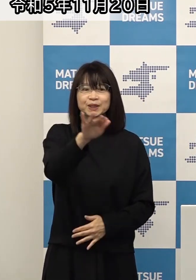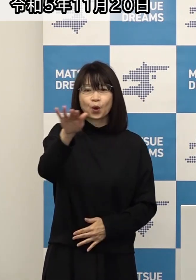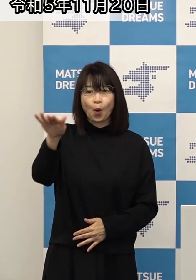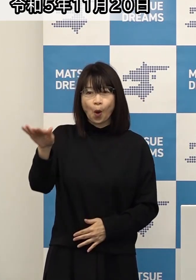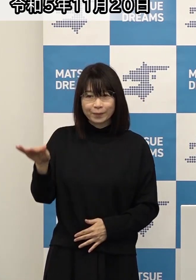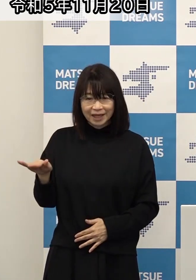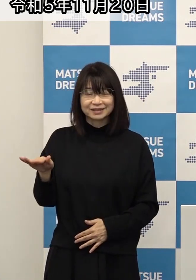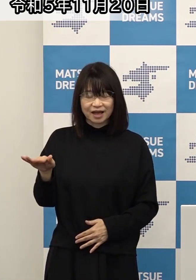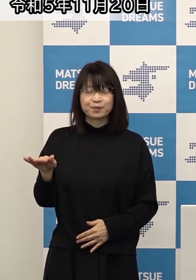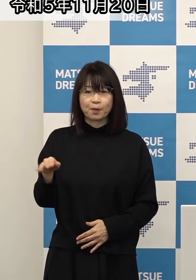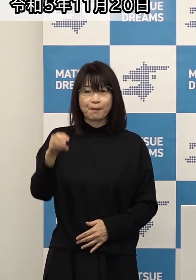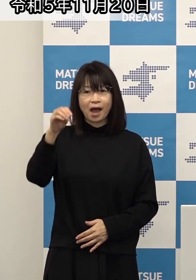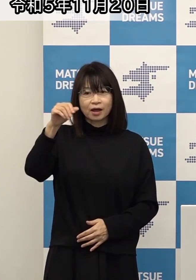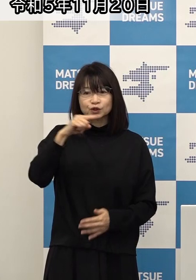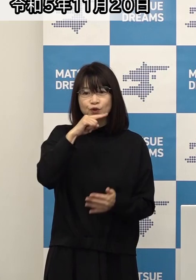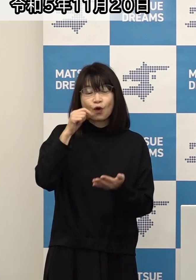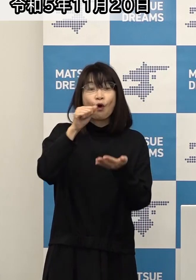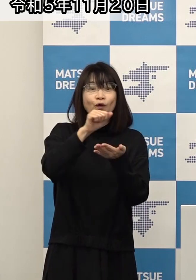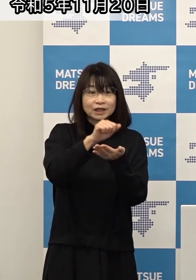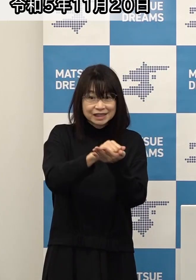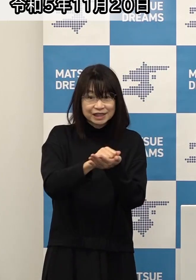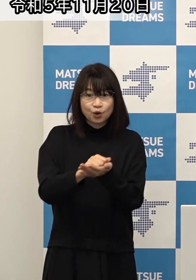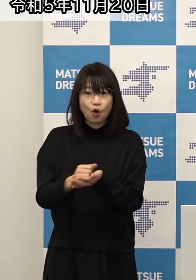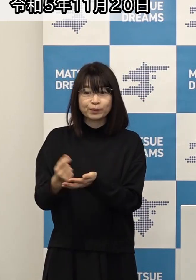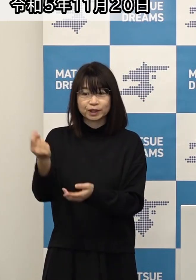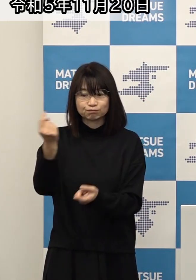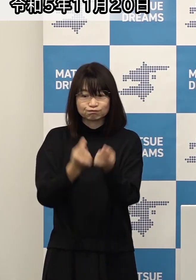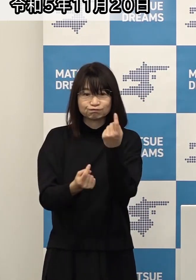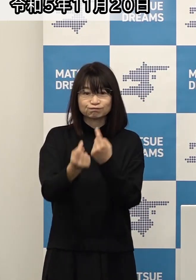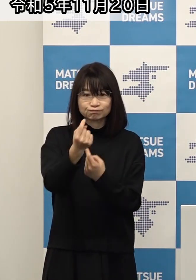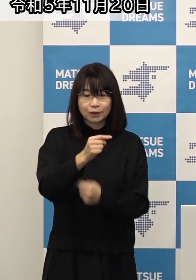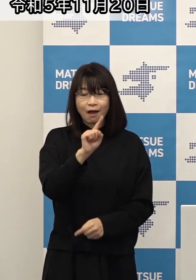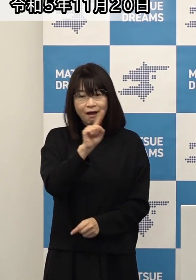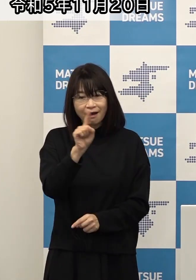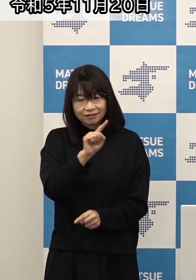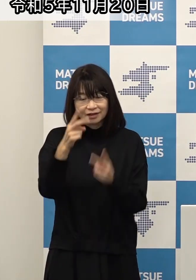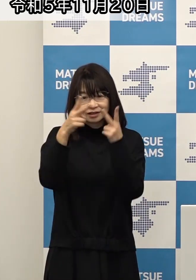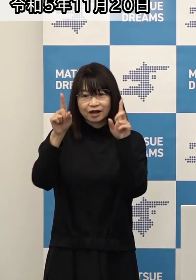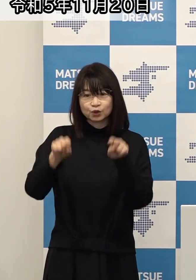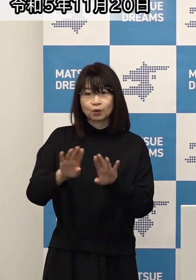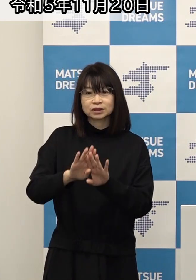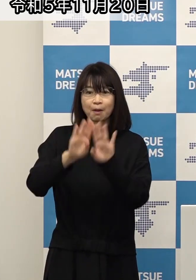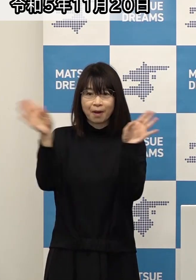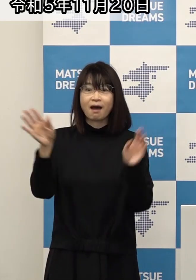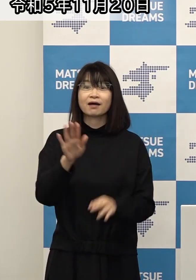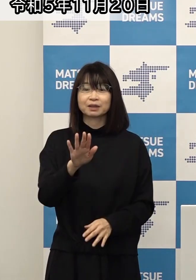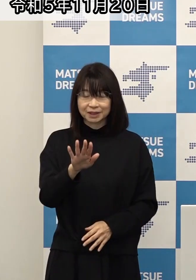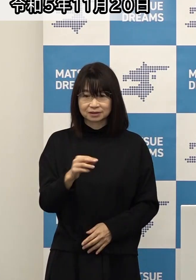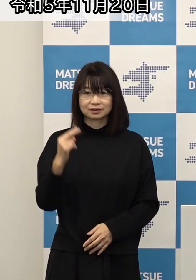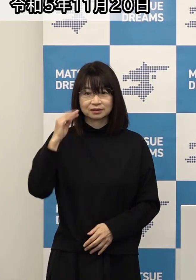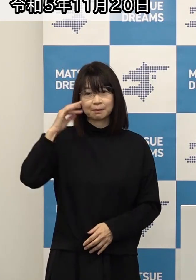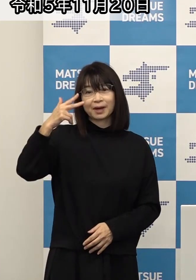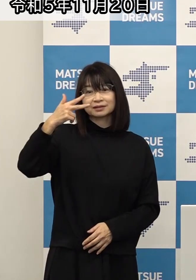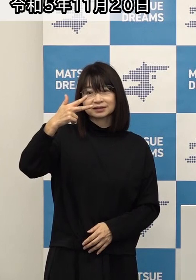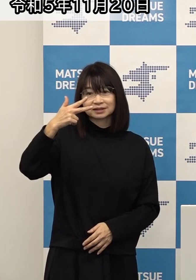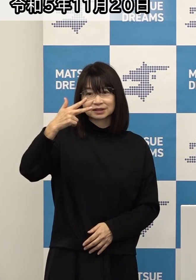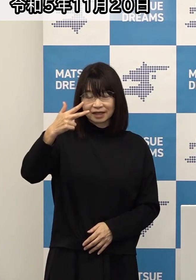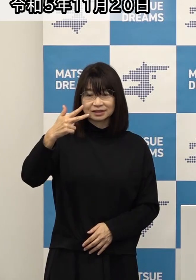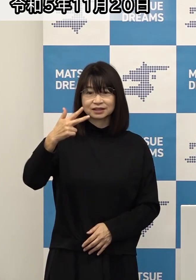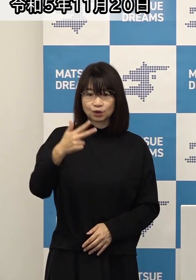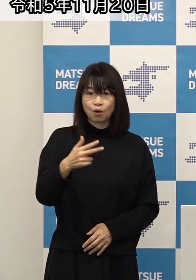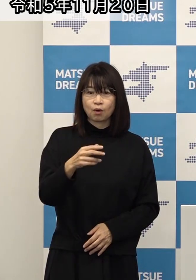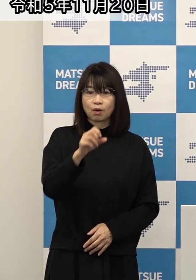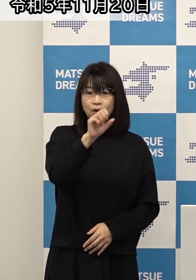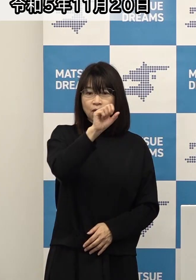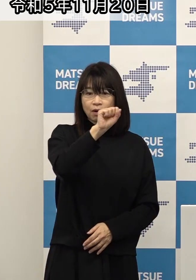ってることが多いですので、来ていただければ何かやってるということもありますし、市の SNS 等でもかなり広報は今後もやっていきますので、